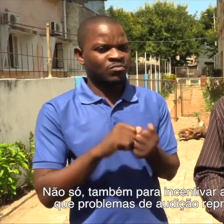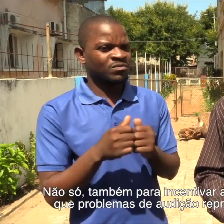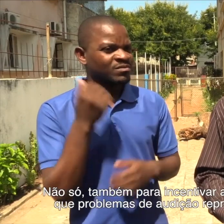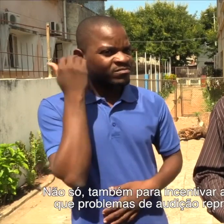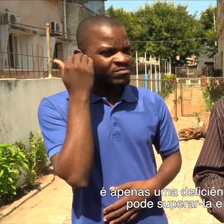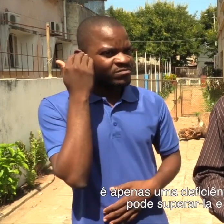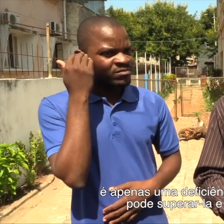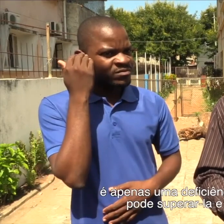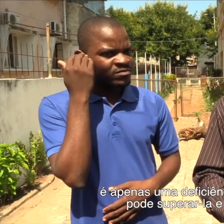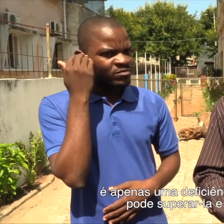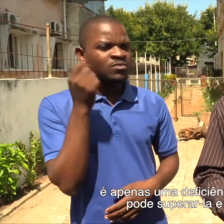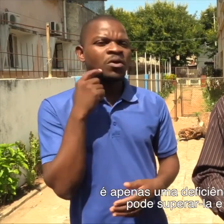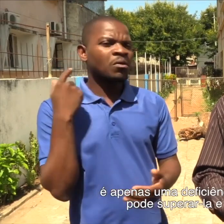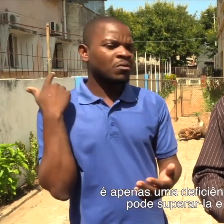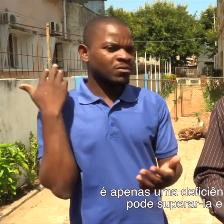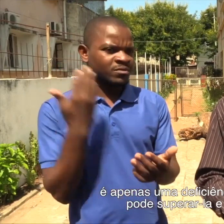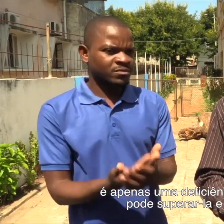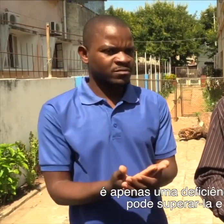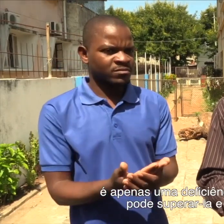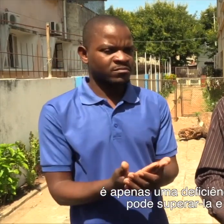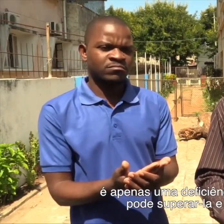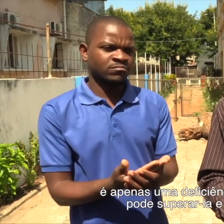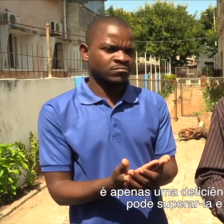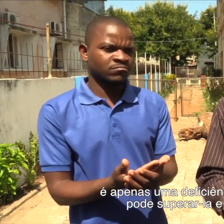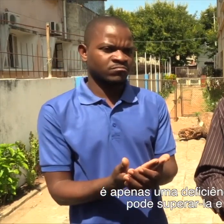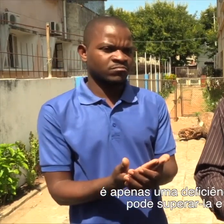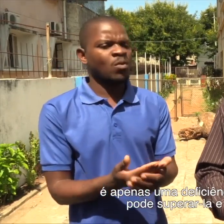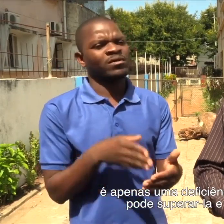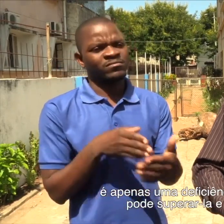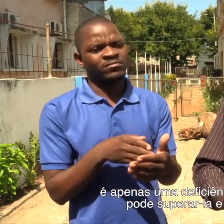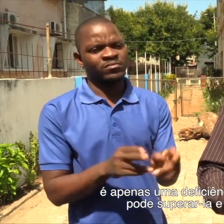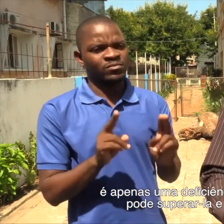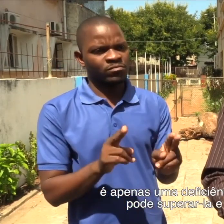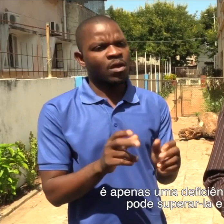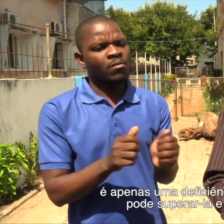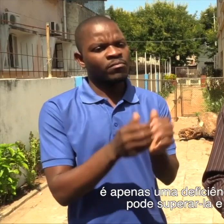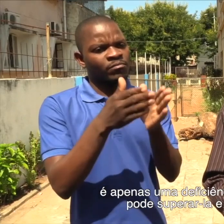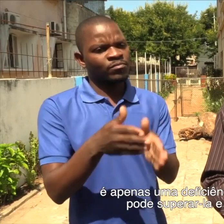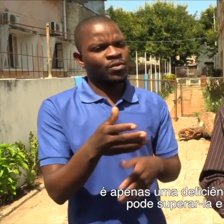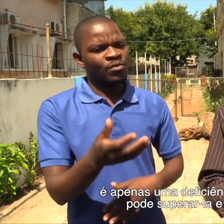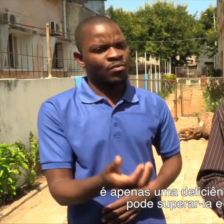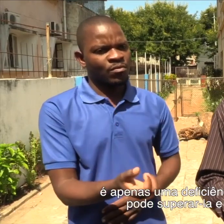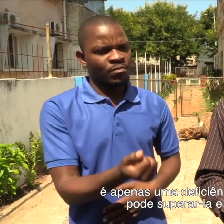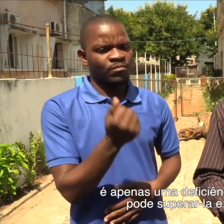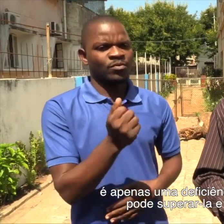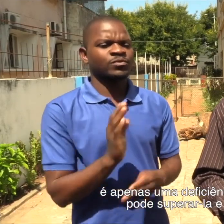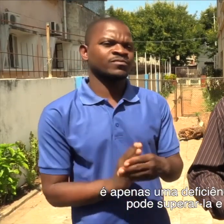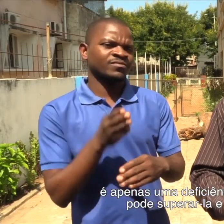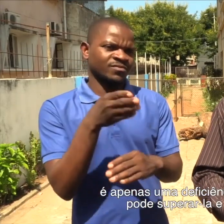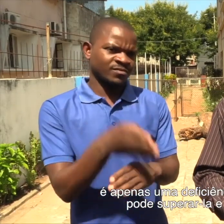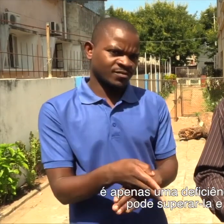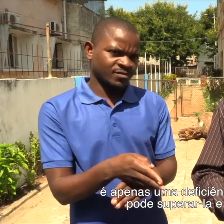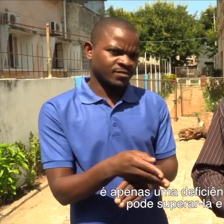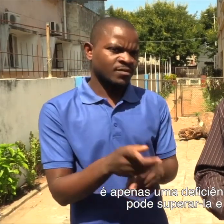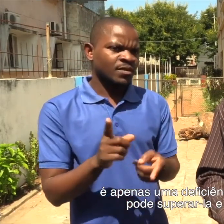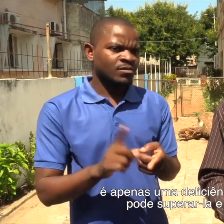Não é de vez. É só apenas uma deficiência, mas que a pessoa pode, pelo menos, superar a deficiência. E